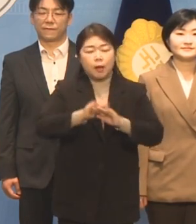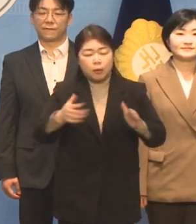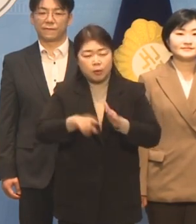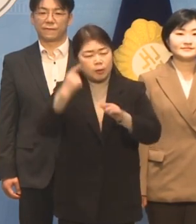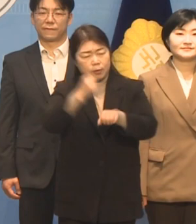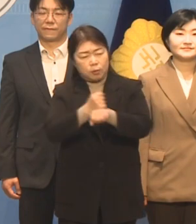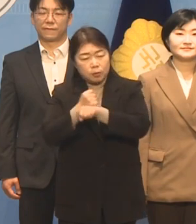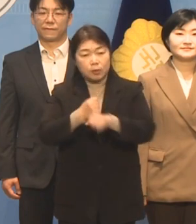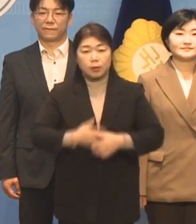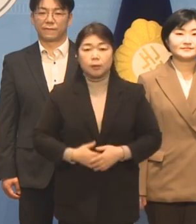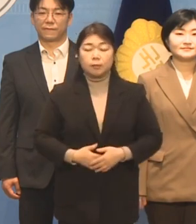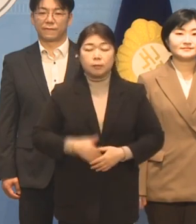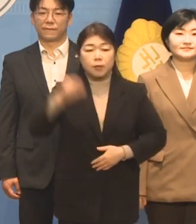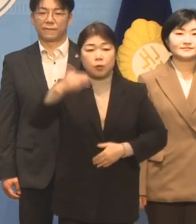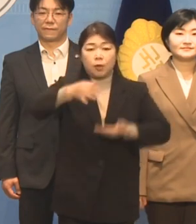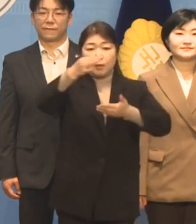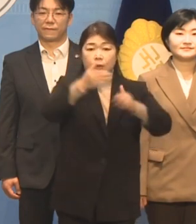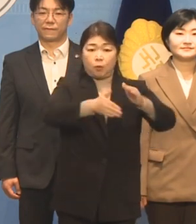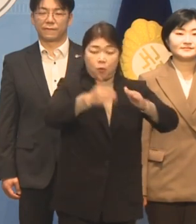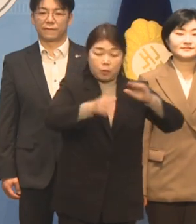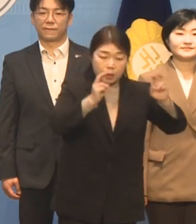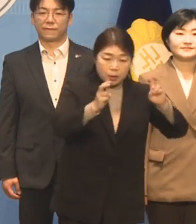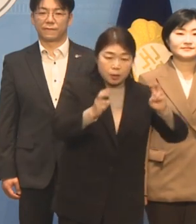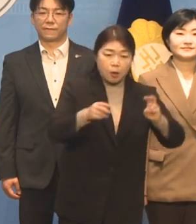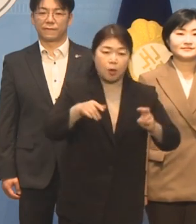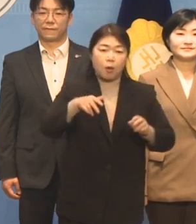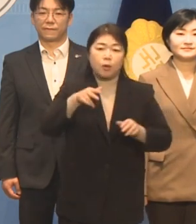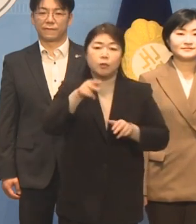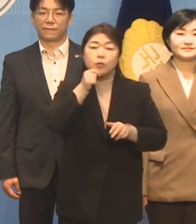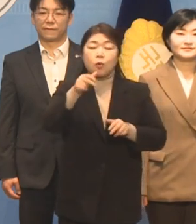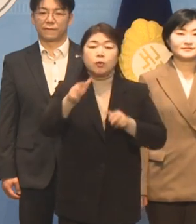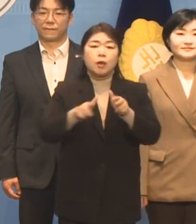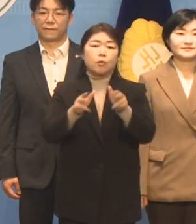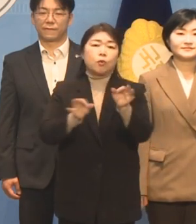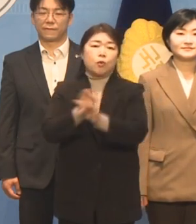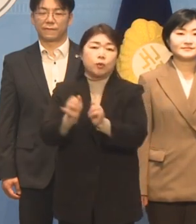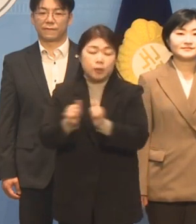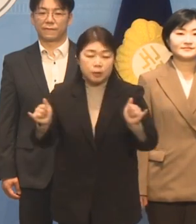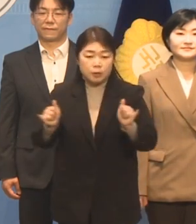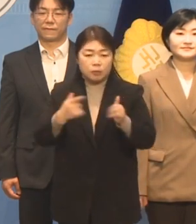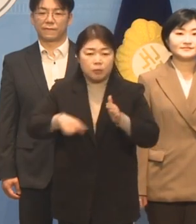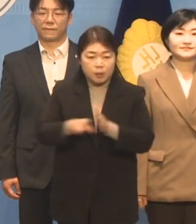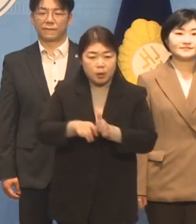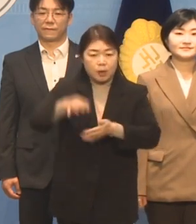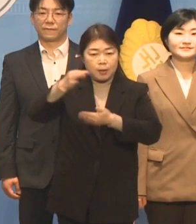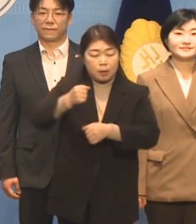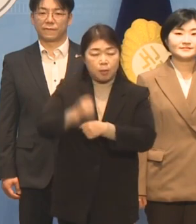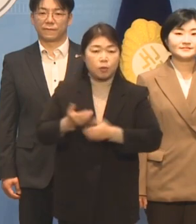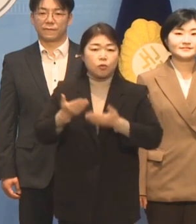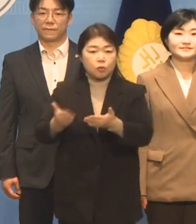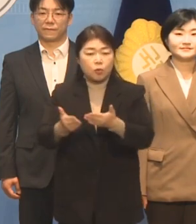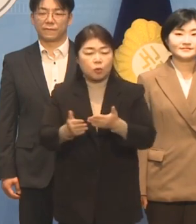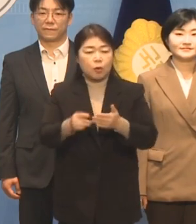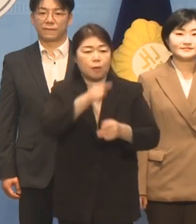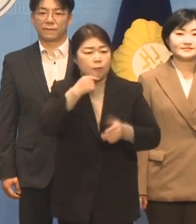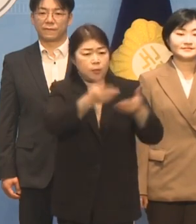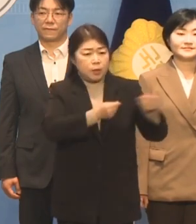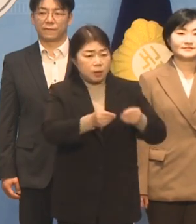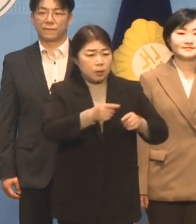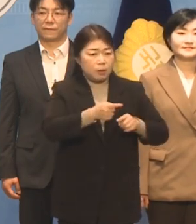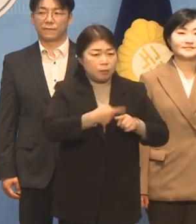한국자산공사에 소상공인 재생기금을 조성하고 이 기금으로 소상공인에 대한 적극적인 채무 조정에